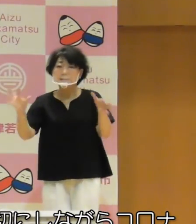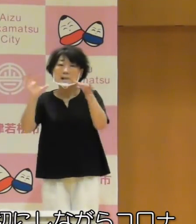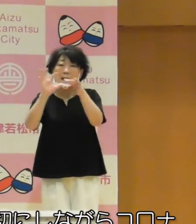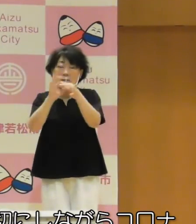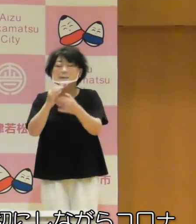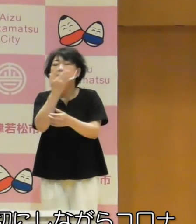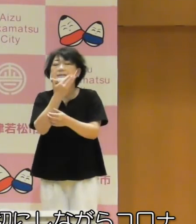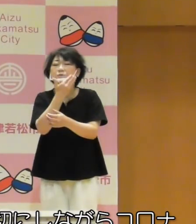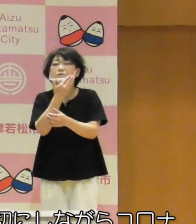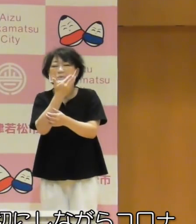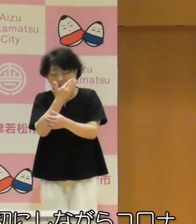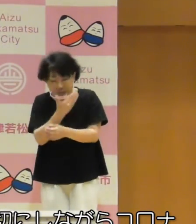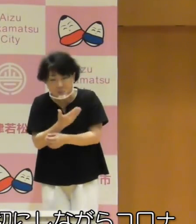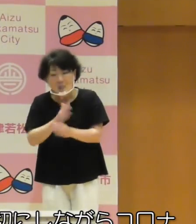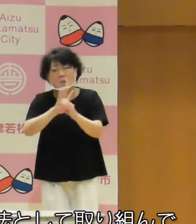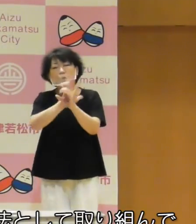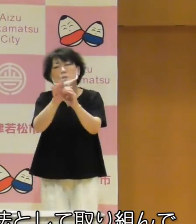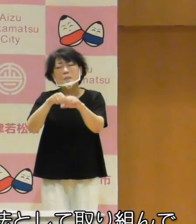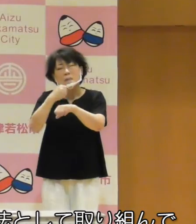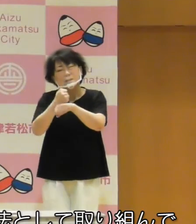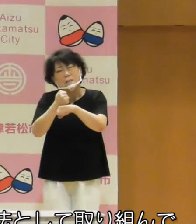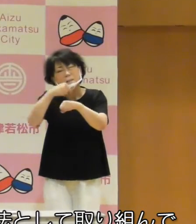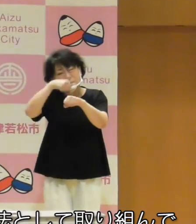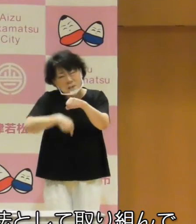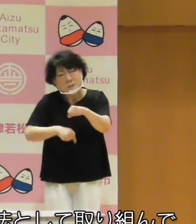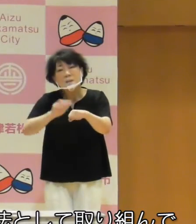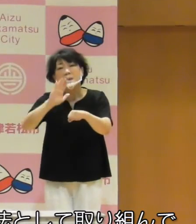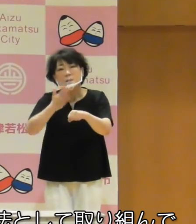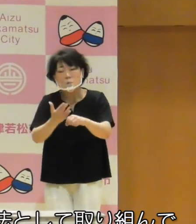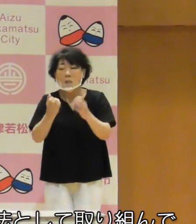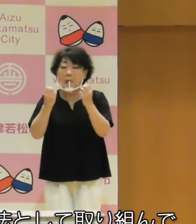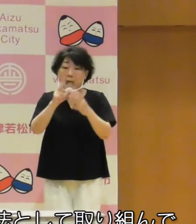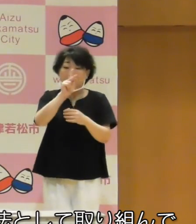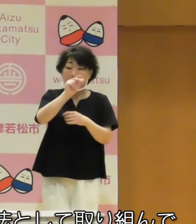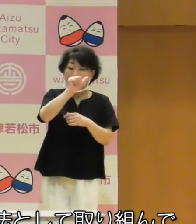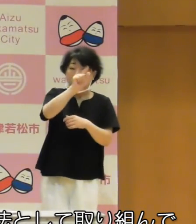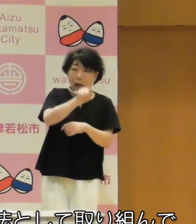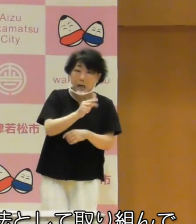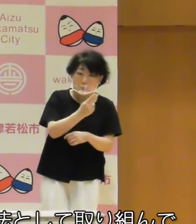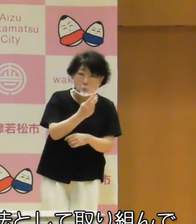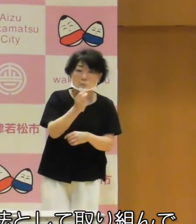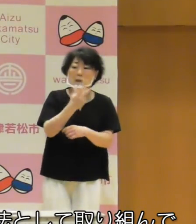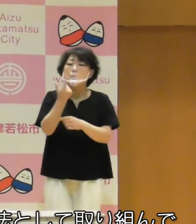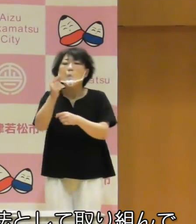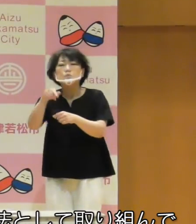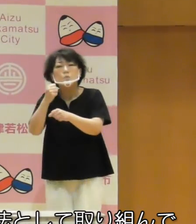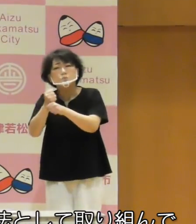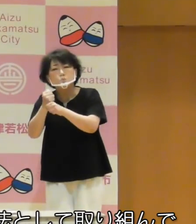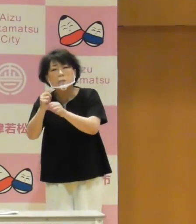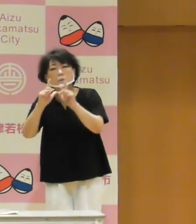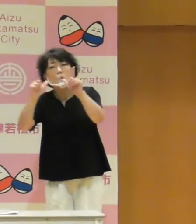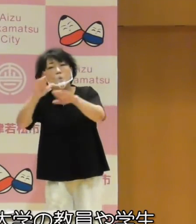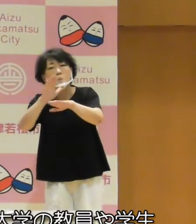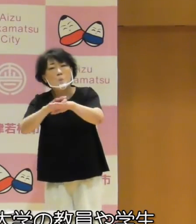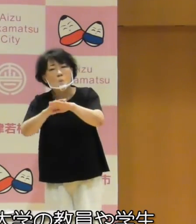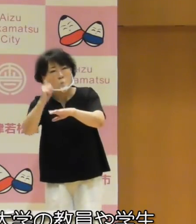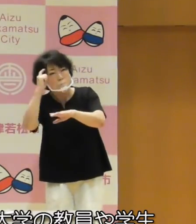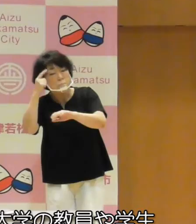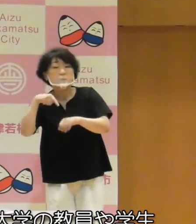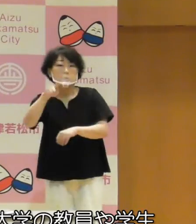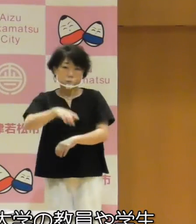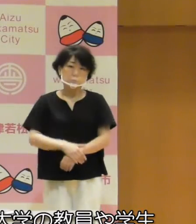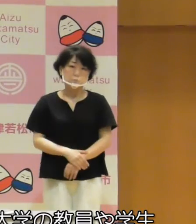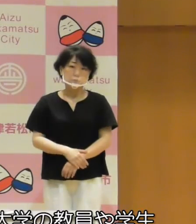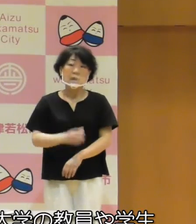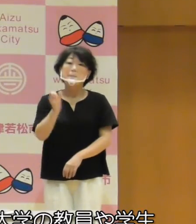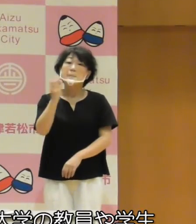ながら、コロナ禍の中で新しいアートやものづくりの表現方法として取り組んでおります。この他にも例